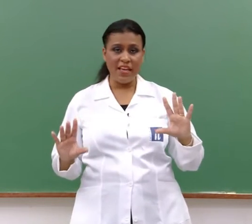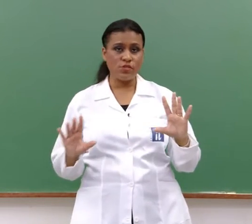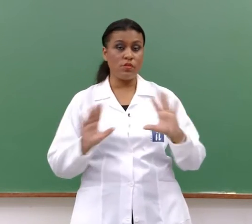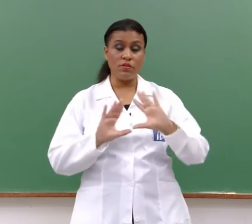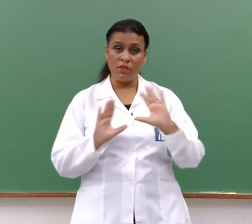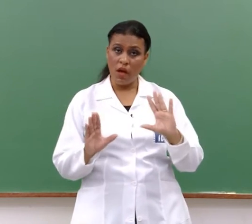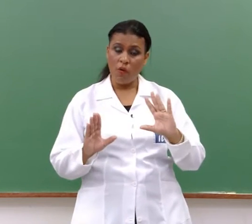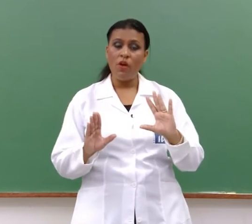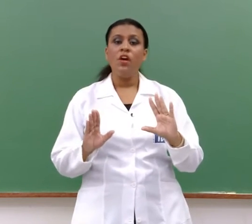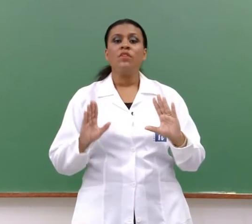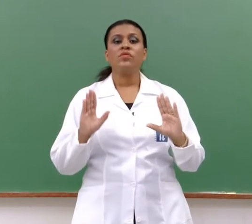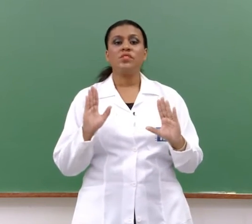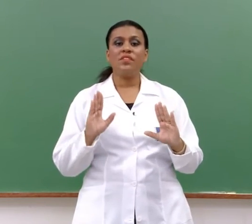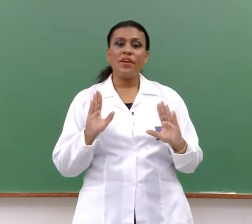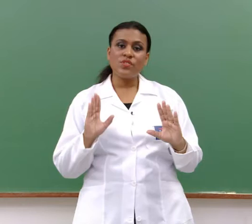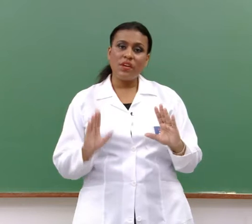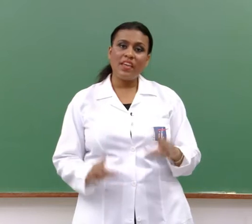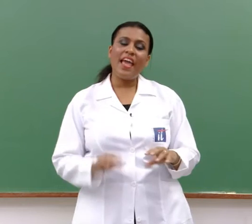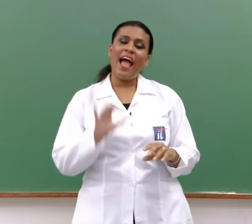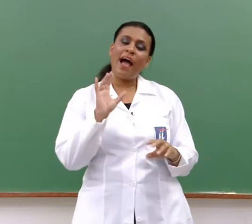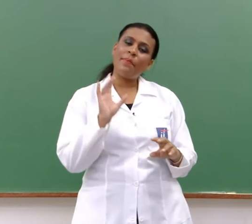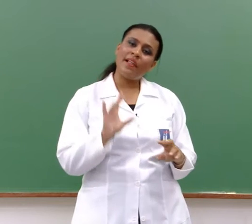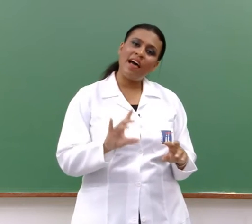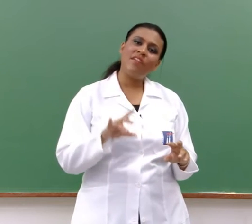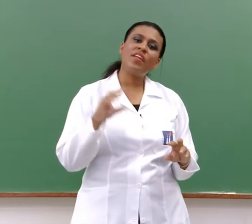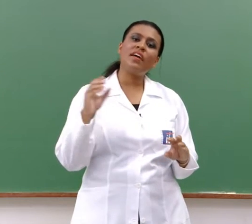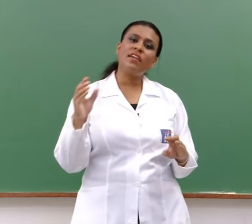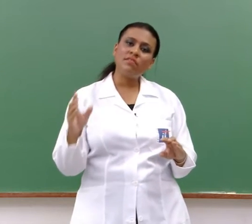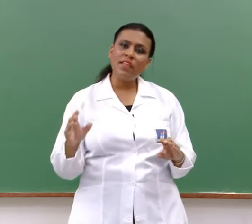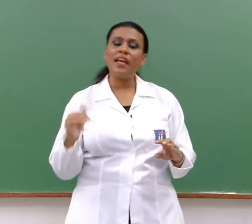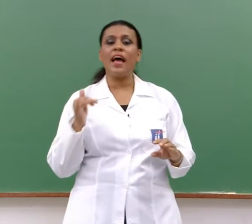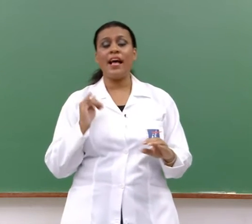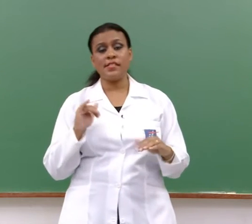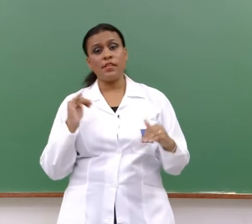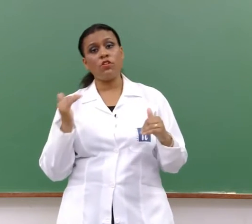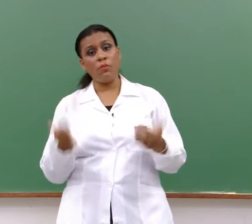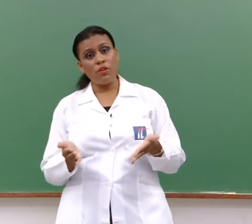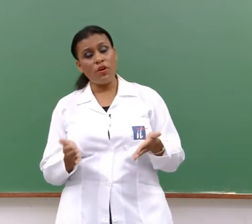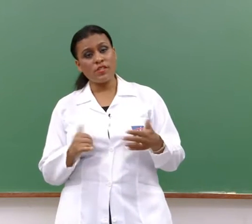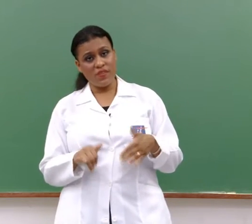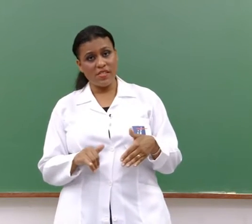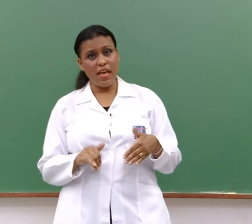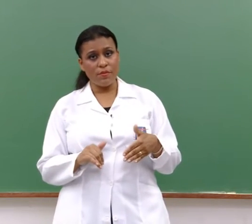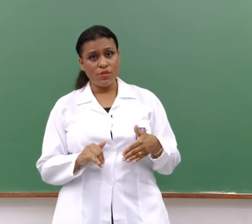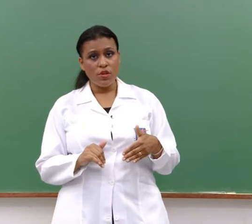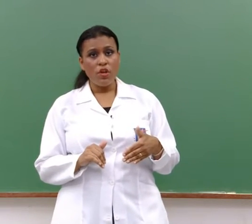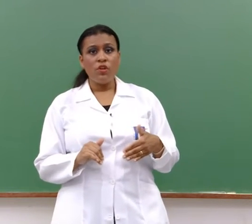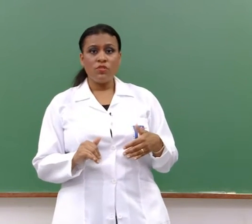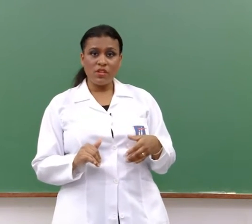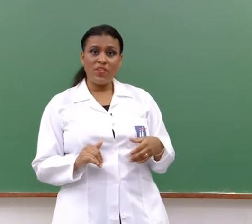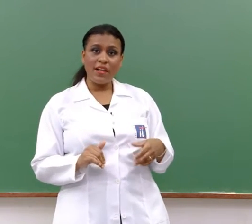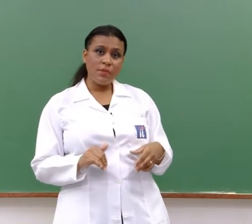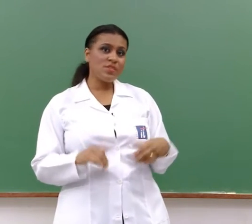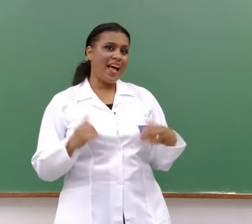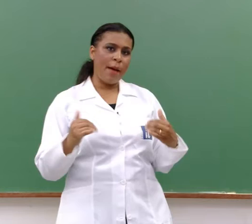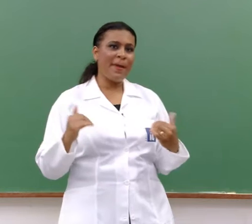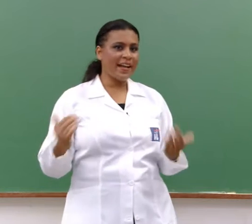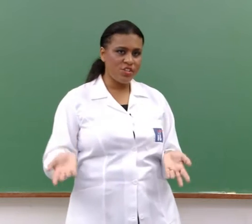texto. Não. Você vai usar o quê? A palavra inteira, assim como nós fazemos. Nós falamos abacaxi,